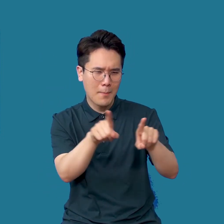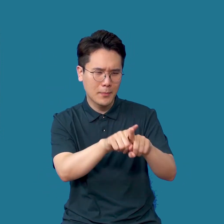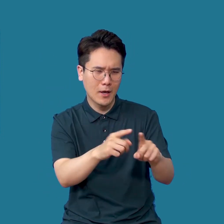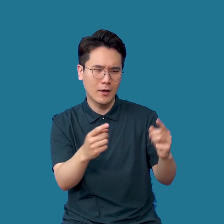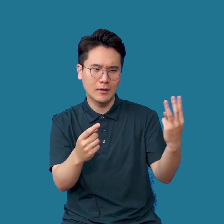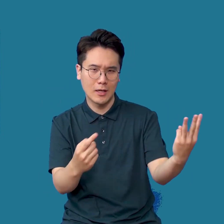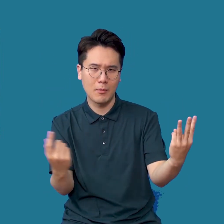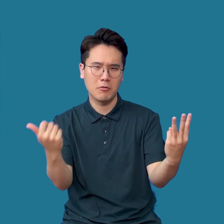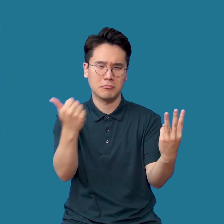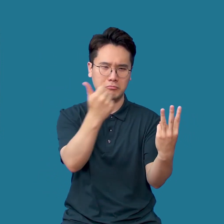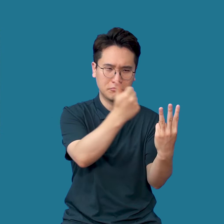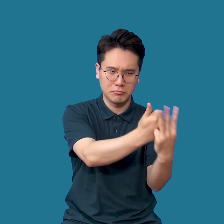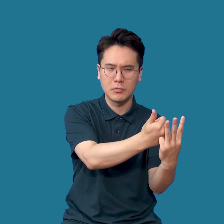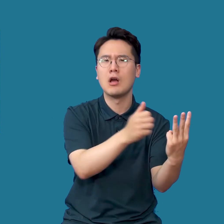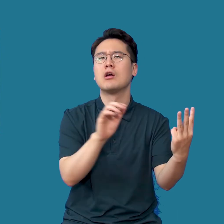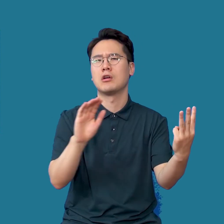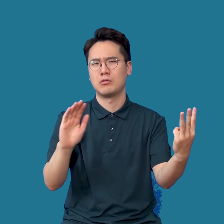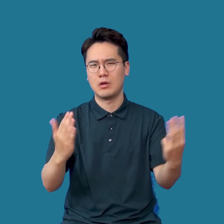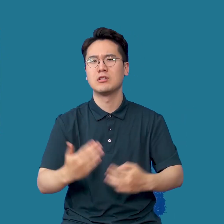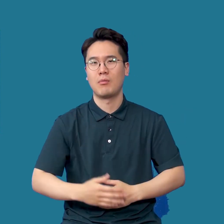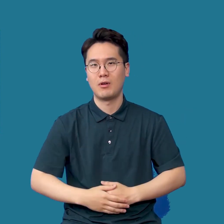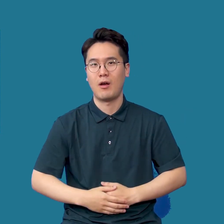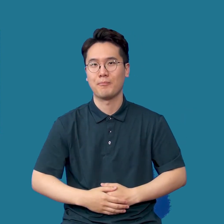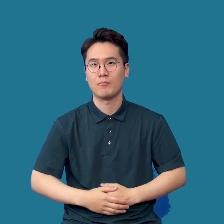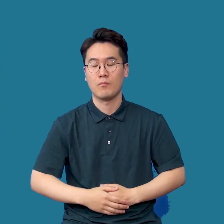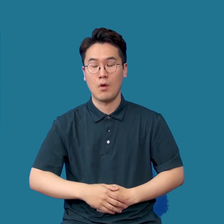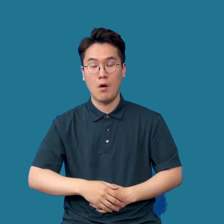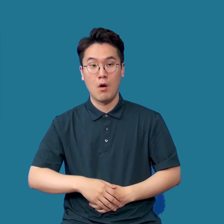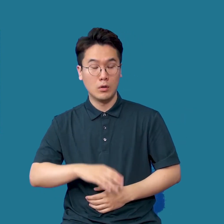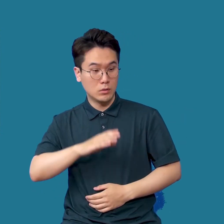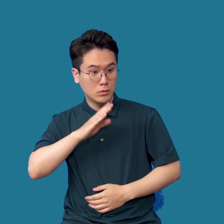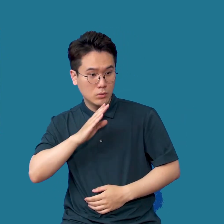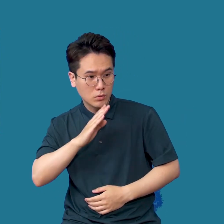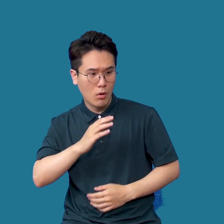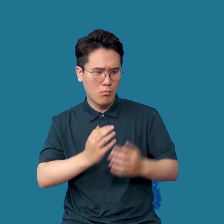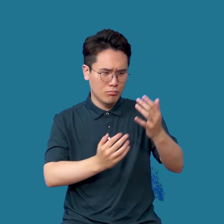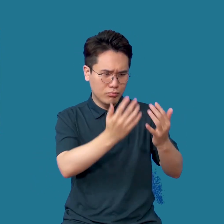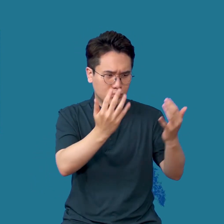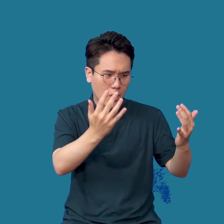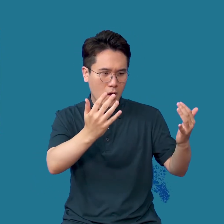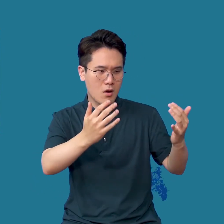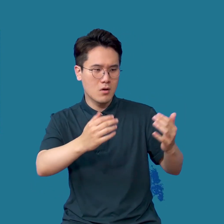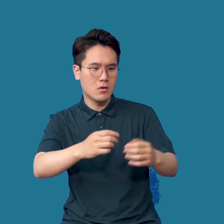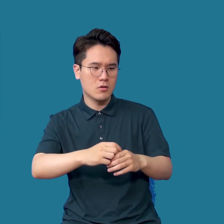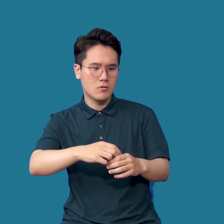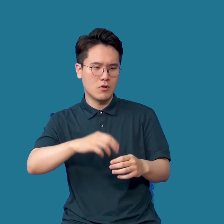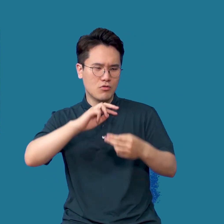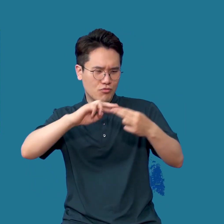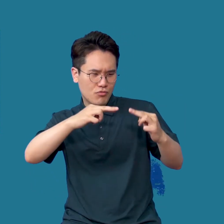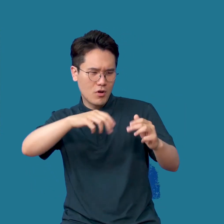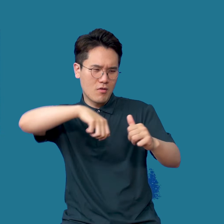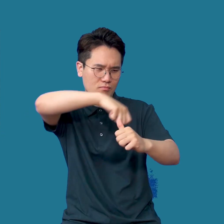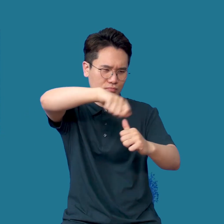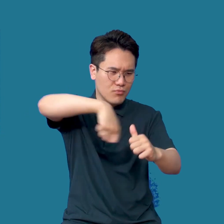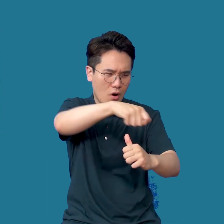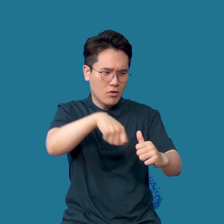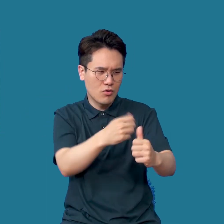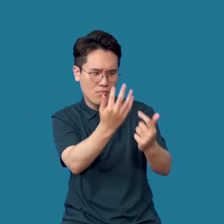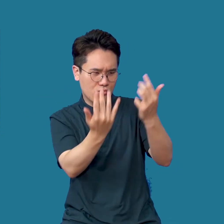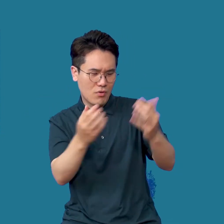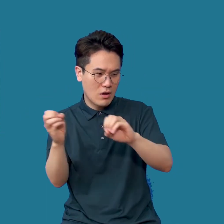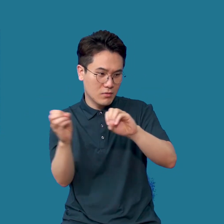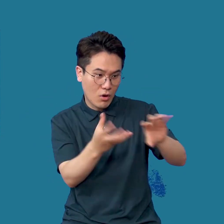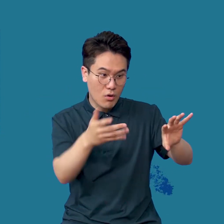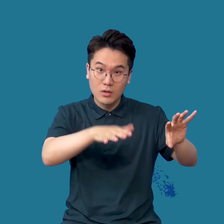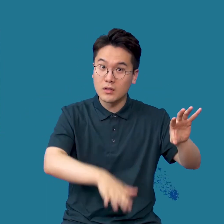분명히 꽁꽁 결박해서 불에 던져 넣었는데 그 결박은 불에 타서 그냥 다 없어져 버리고 그 세 사람이